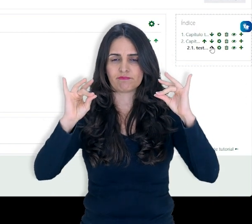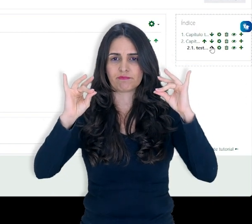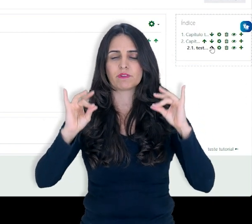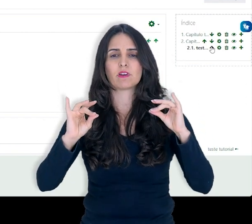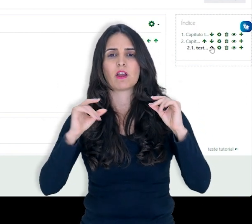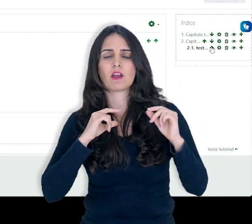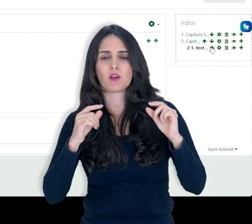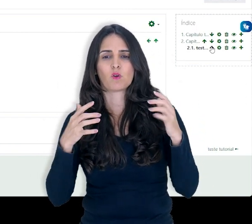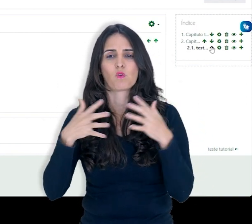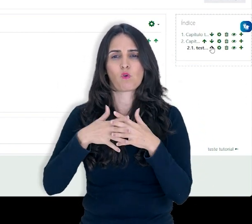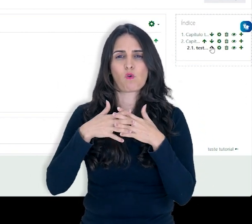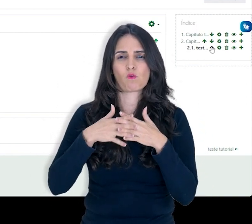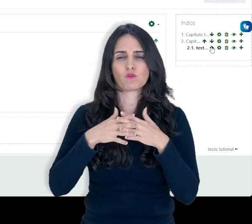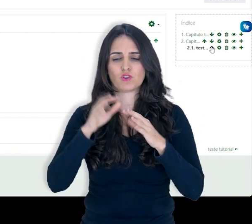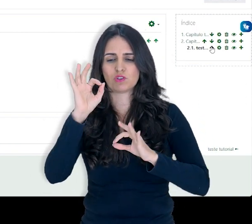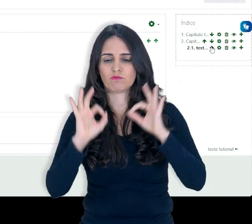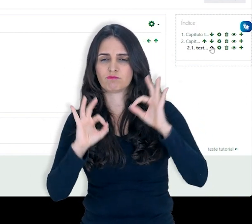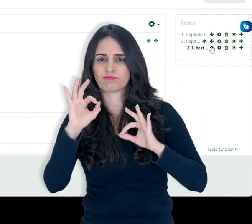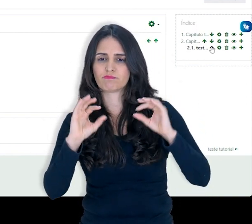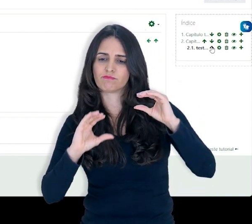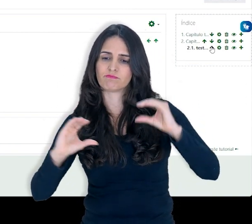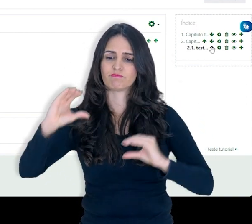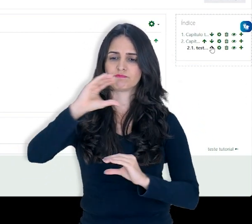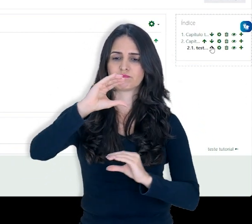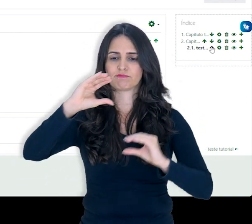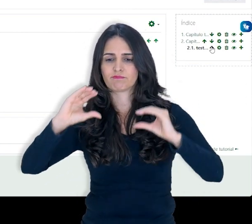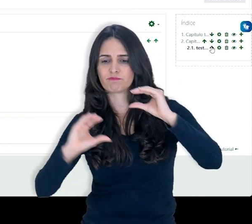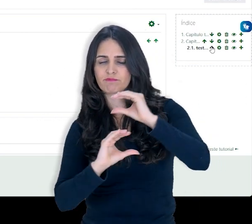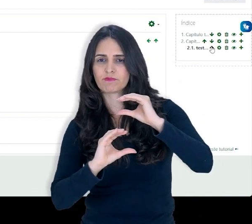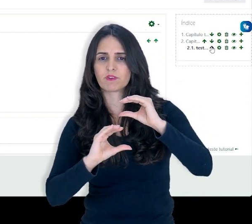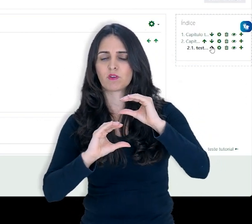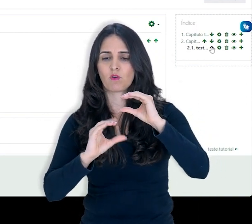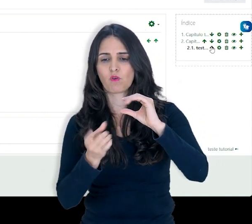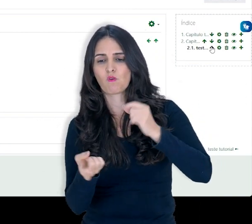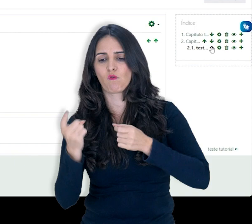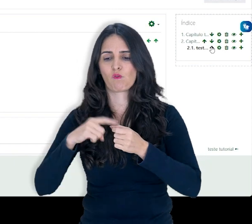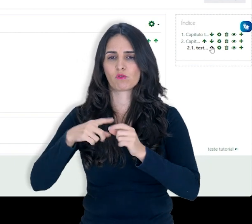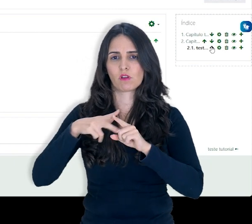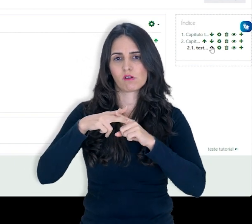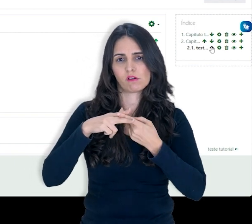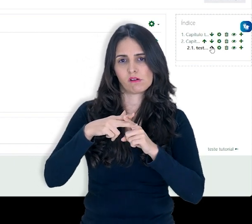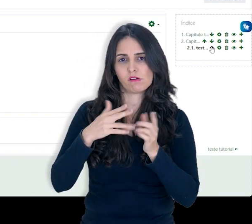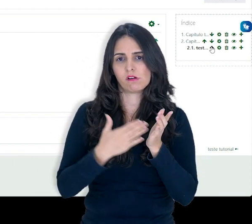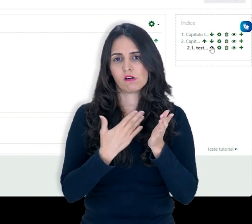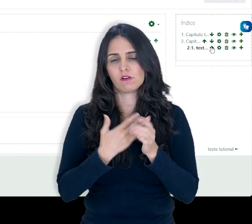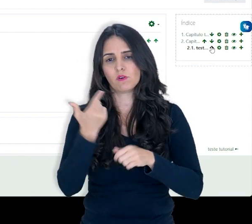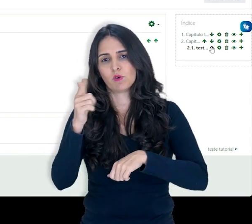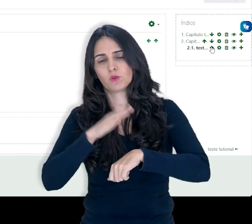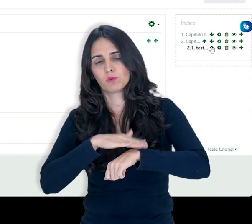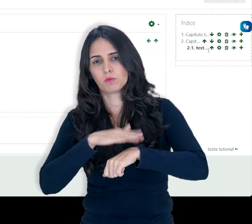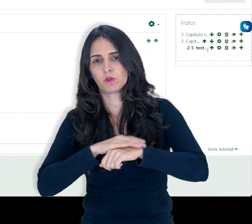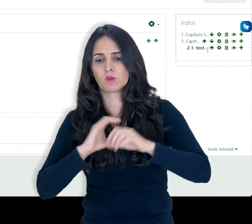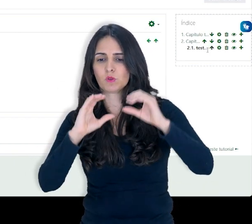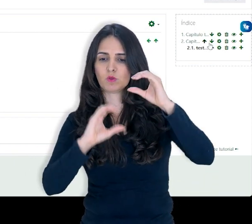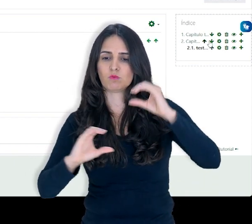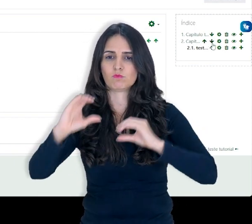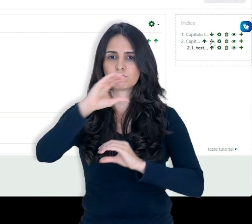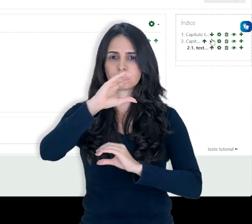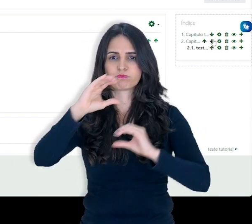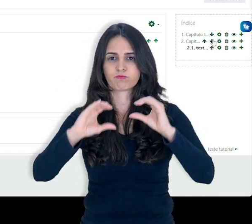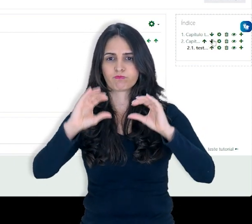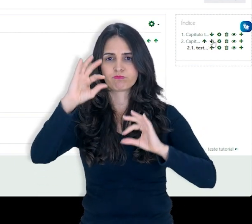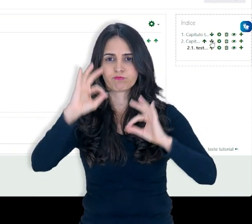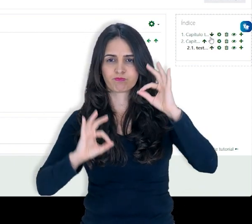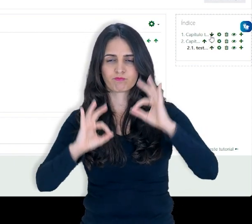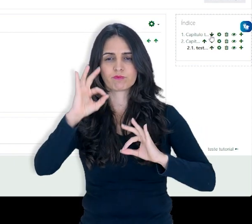um capítulo me enganei no momento da construção ou eu voltei para continuar editando este livro Em outro momento eu posso